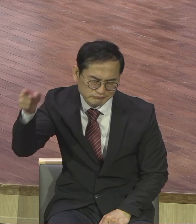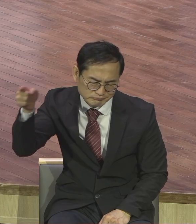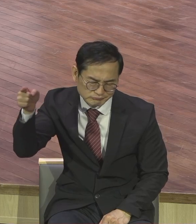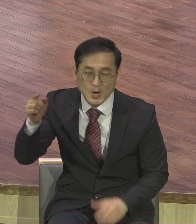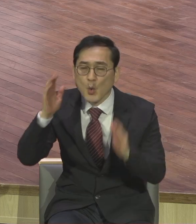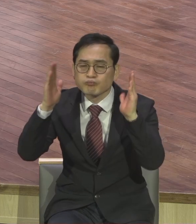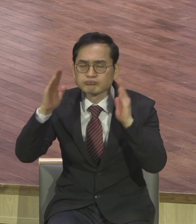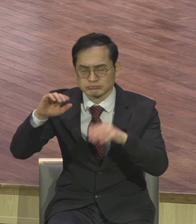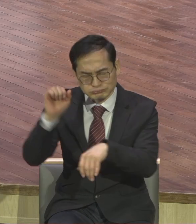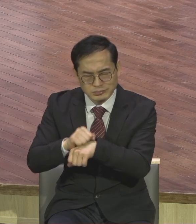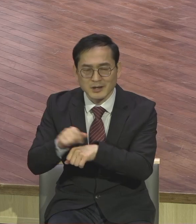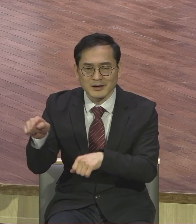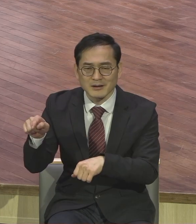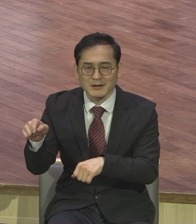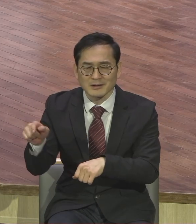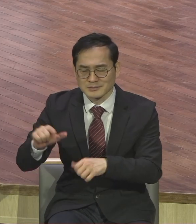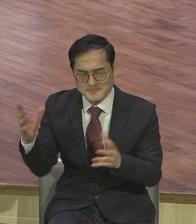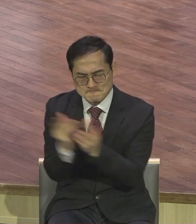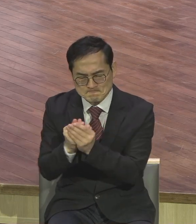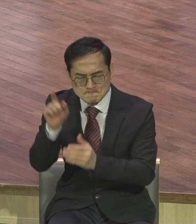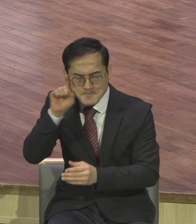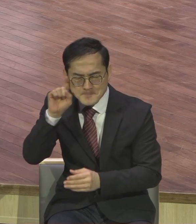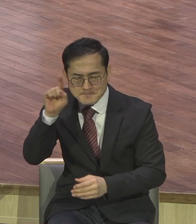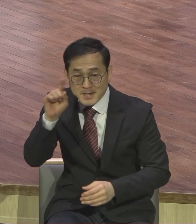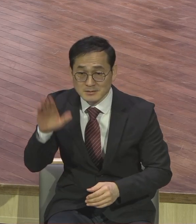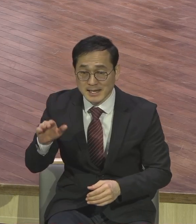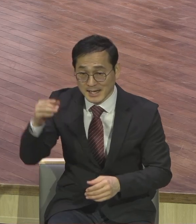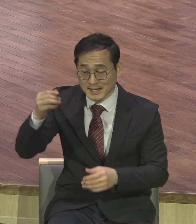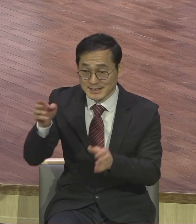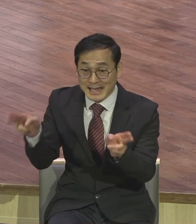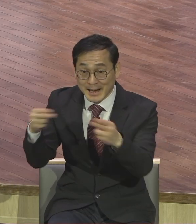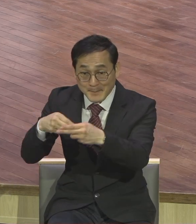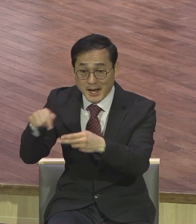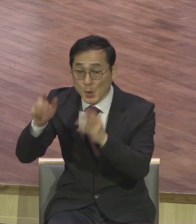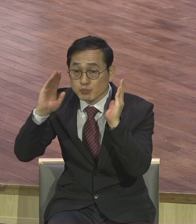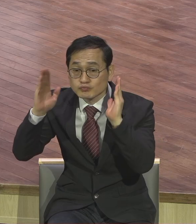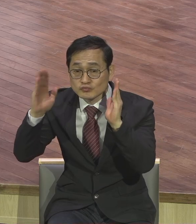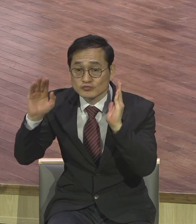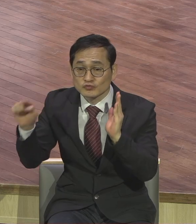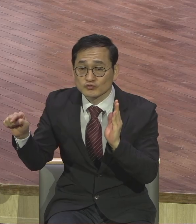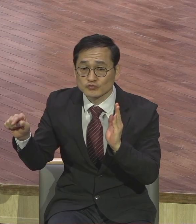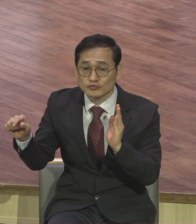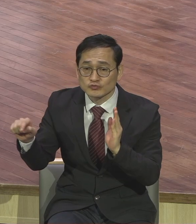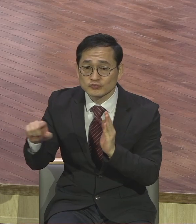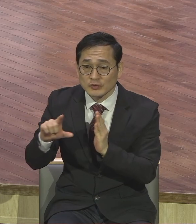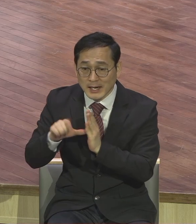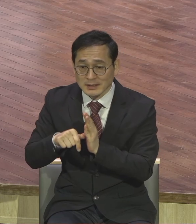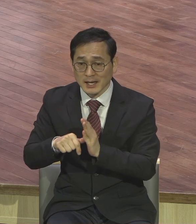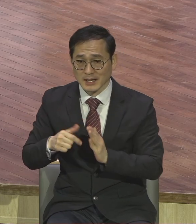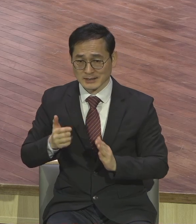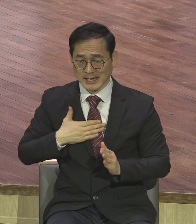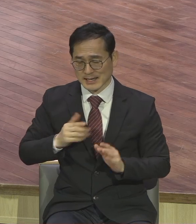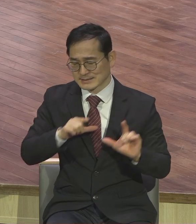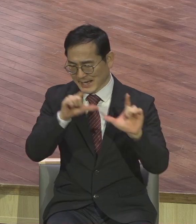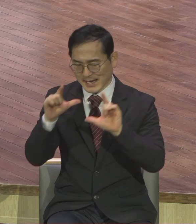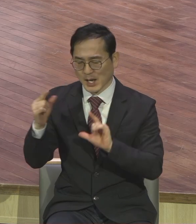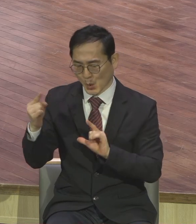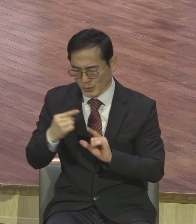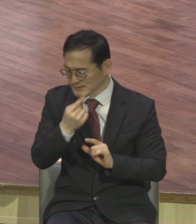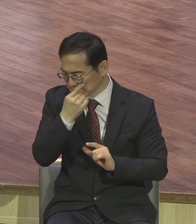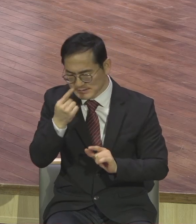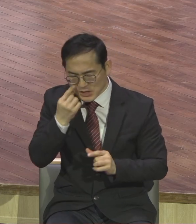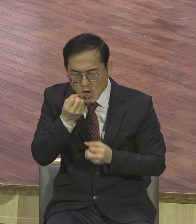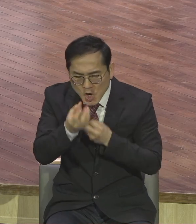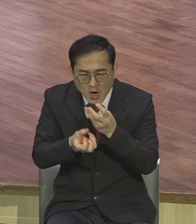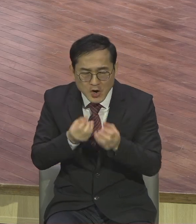나름대로 완벽주의였어요. 그러다 보니 다락방을 이렇게 하면 어떻게 해요? 자기 오픈도 해야 되잖아요. 자기가 살아온 것도 간증도 해야 되는데